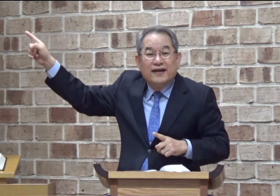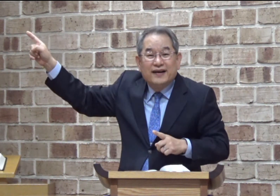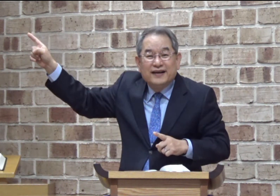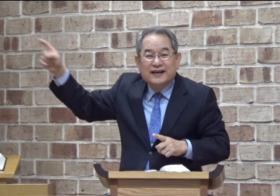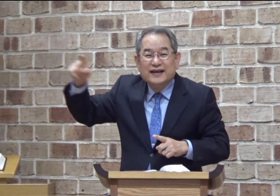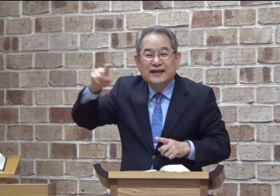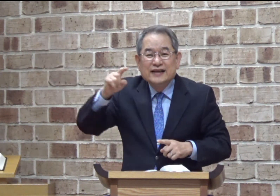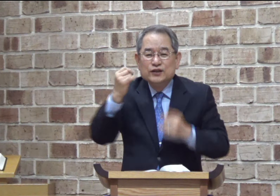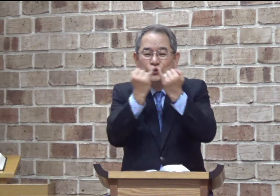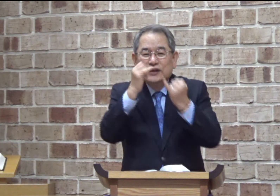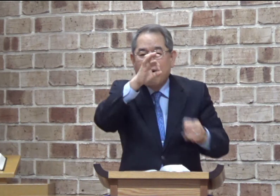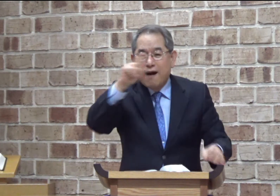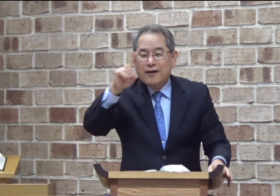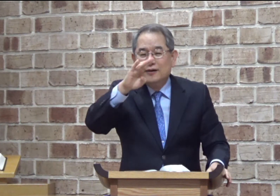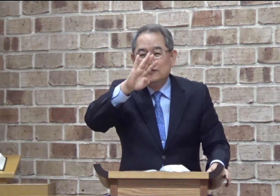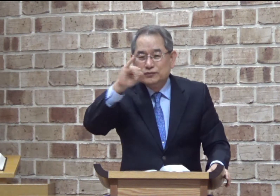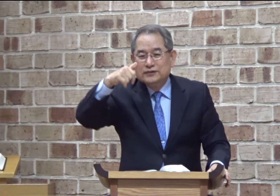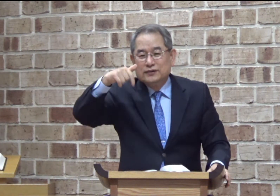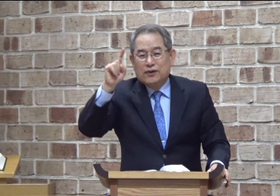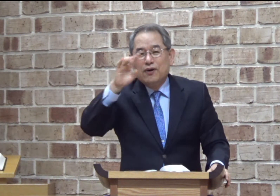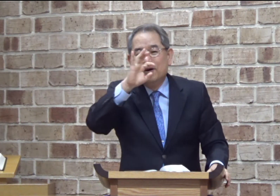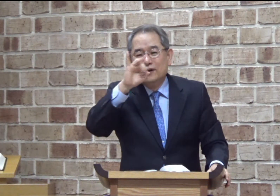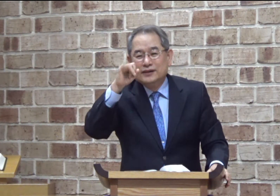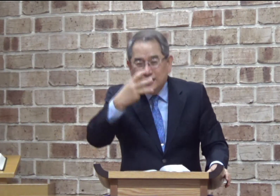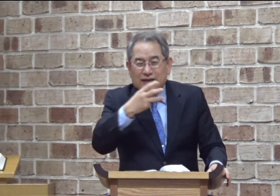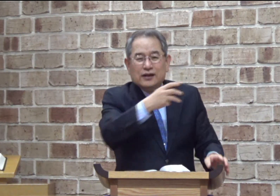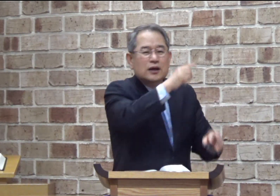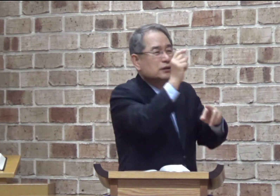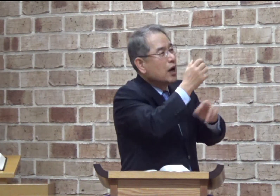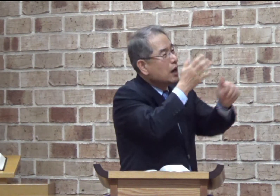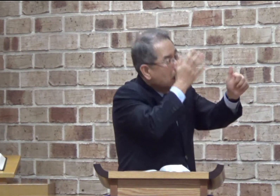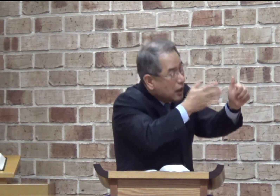그것을 모르는 남편을 죽이지 마십시오.